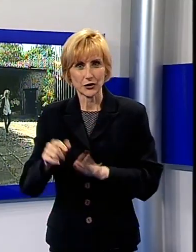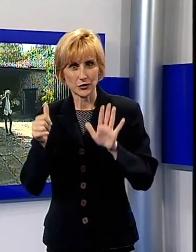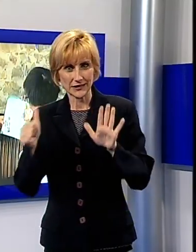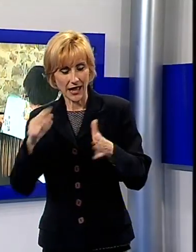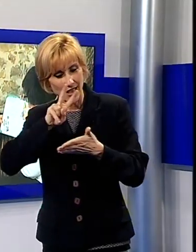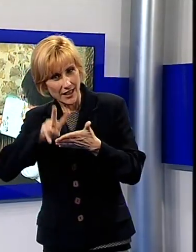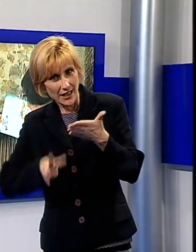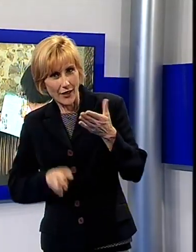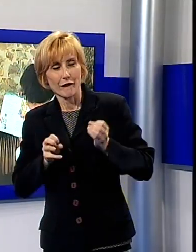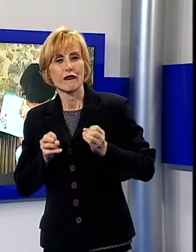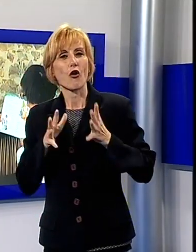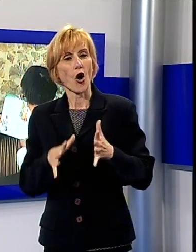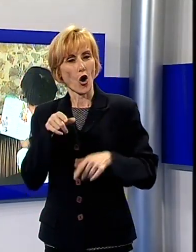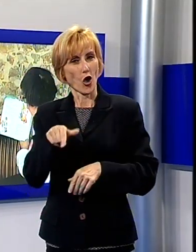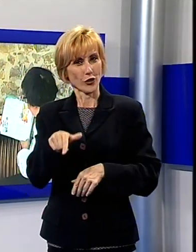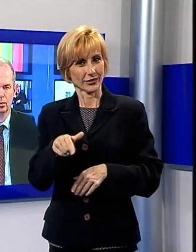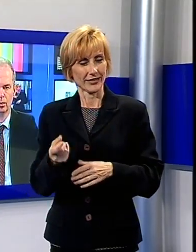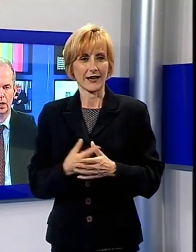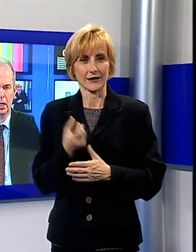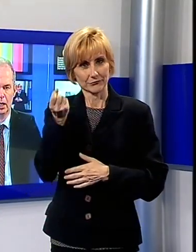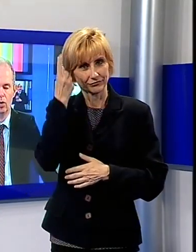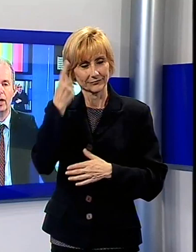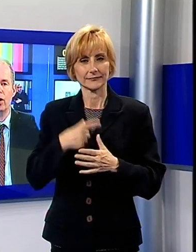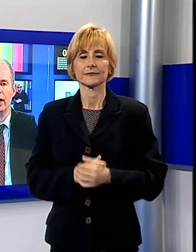volontari veramente in gamba. Con la cronaca ci